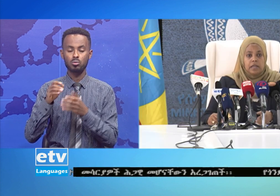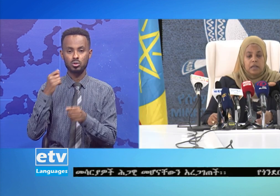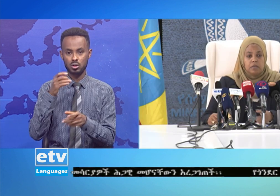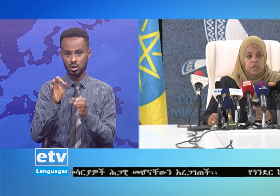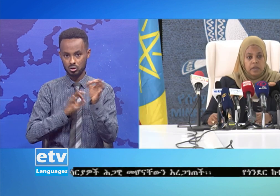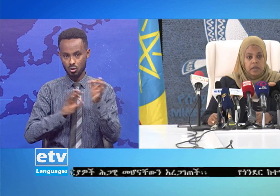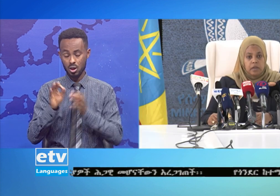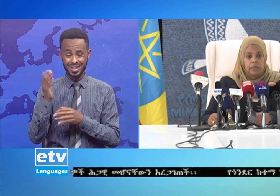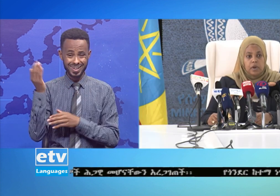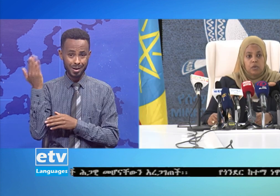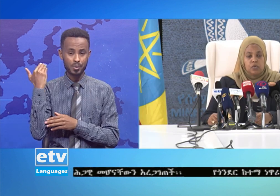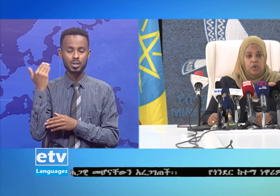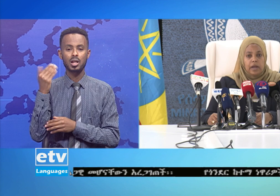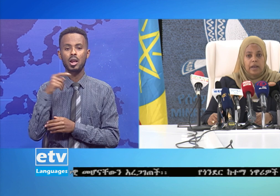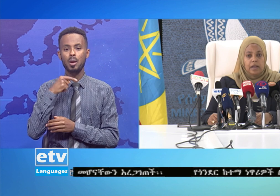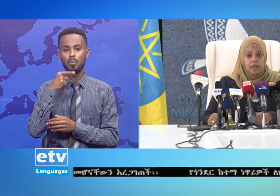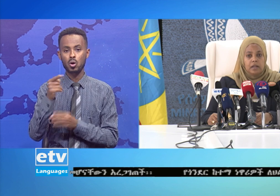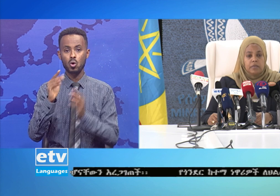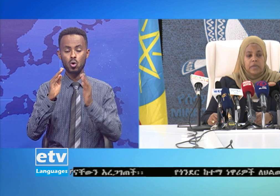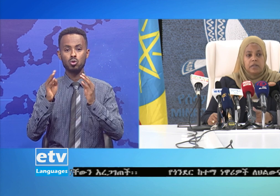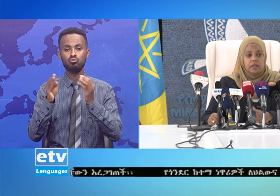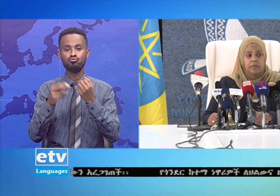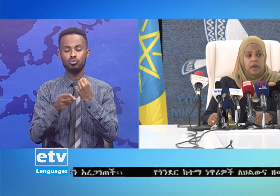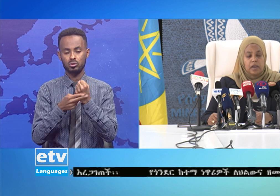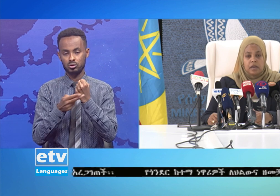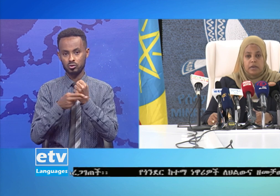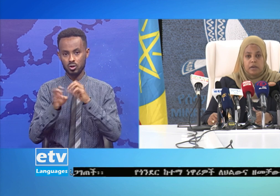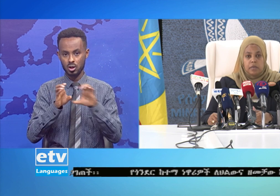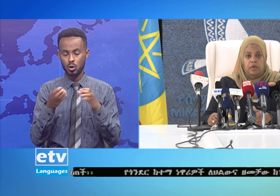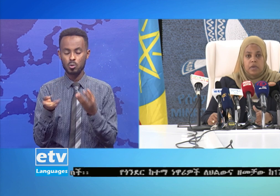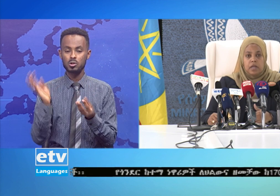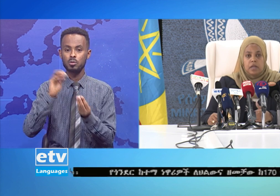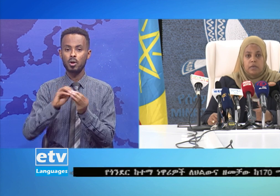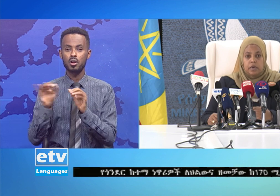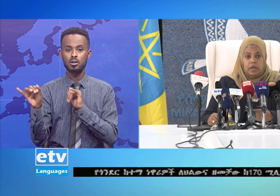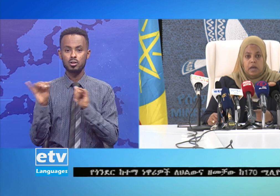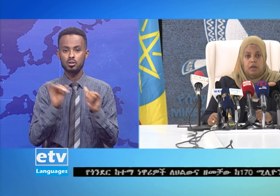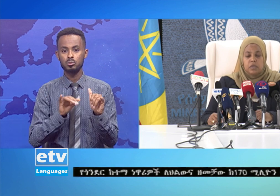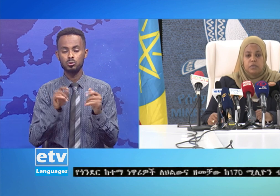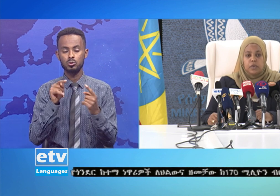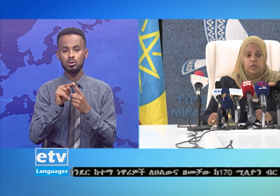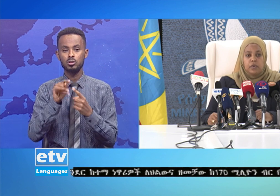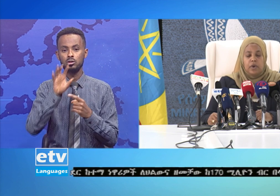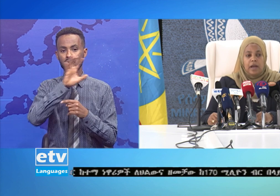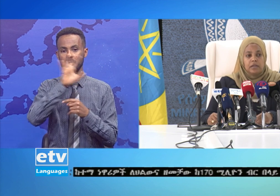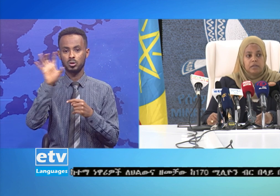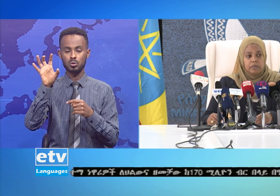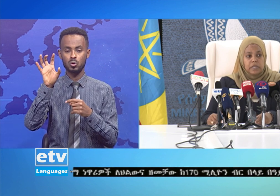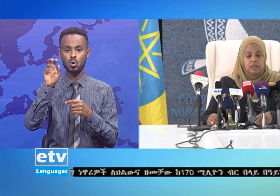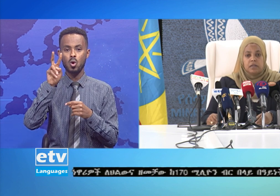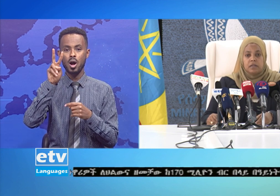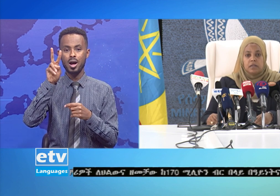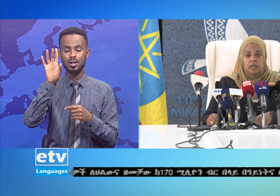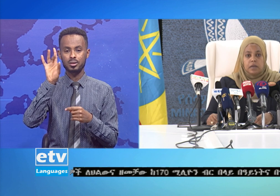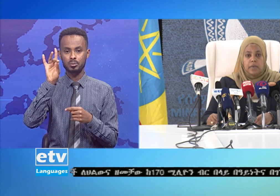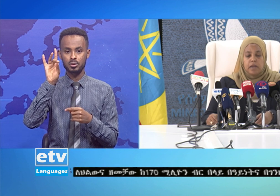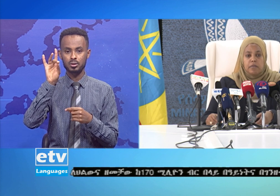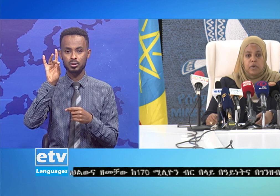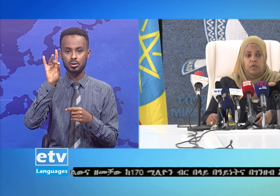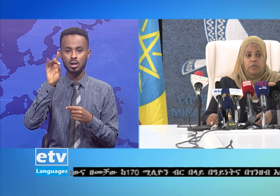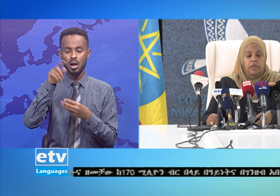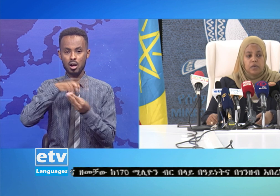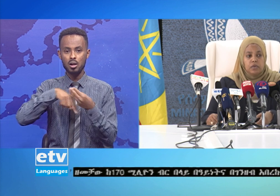ገልጸዋል። ቀደም ሲል የነበረው ስቶክ አለ። በተጨማሪነት ደግሞ ወደ 528